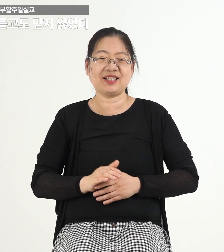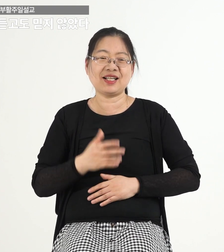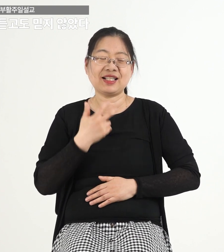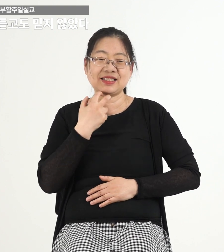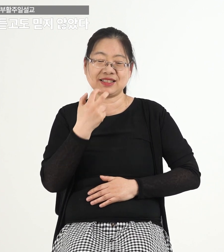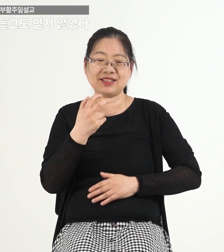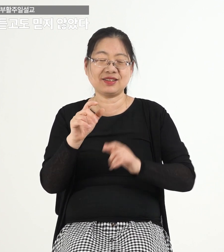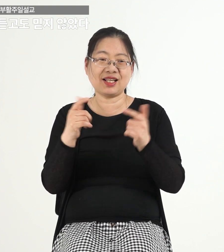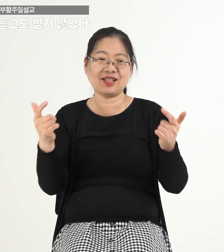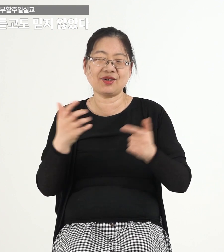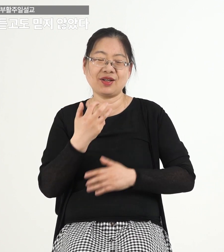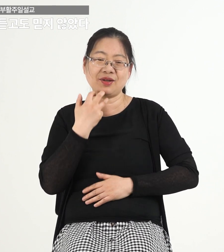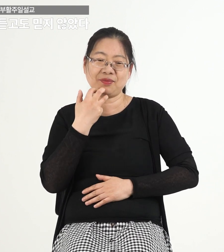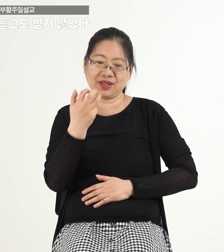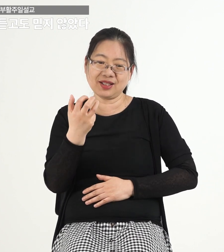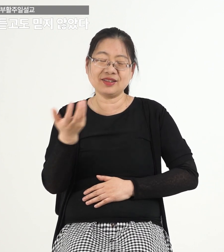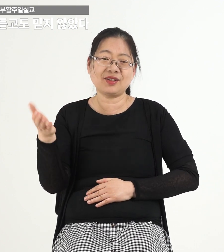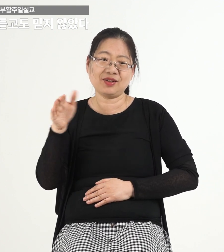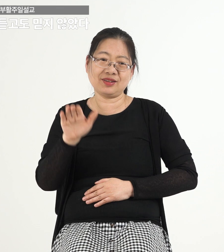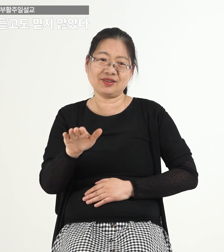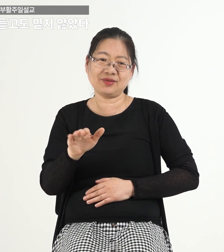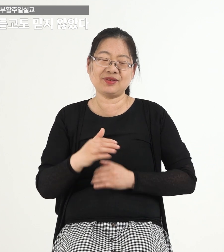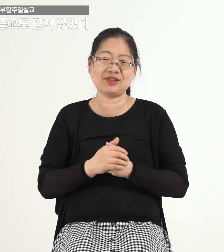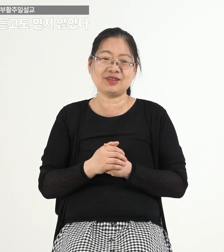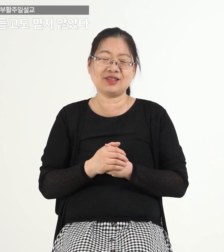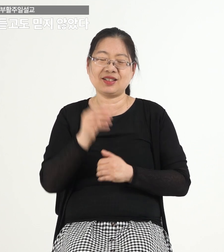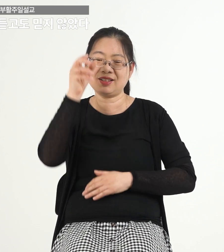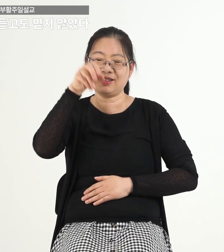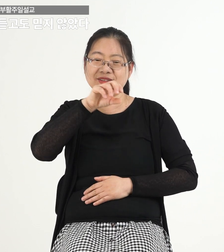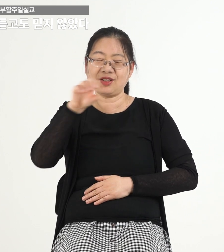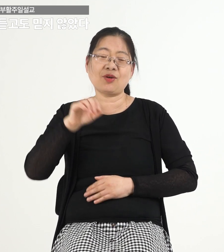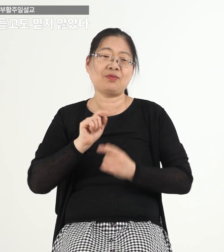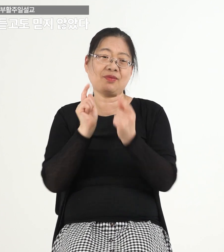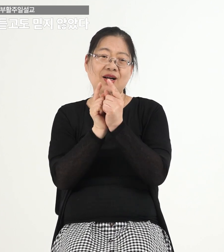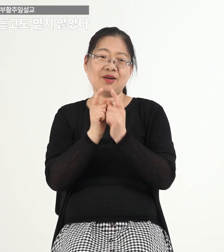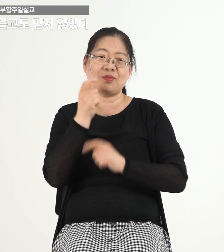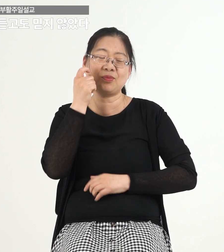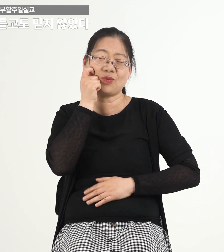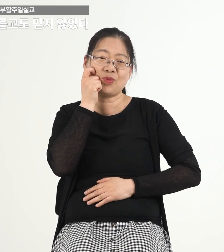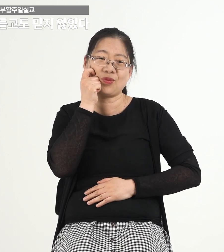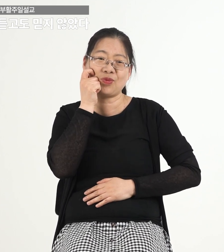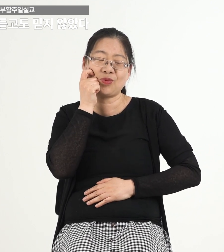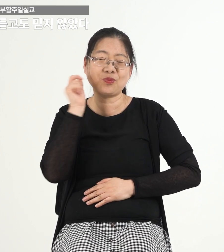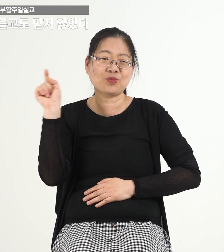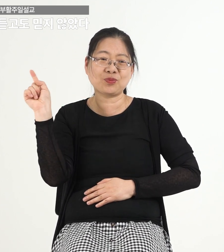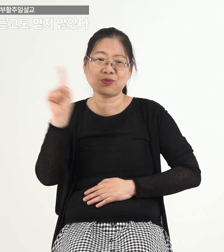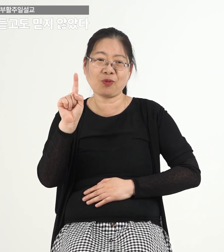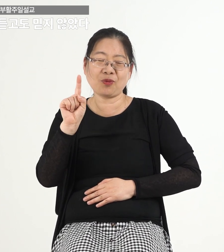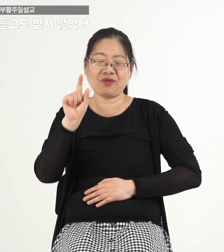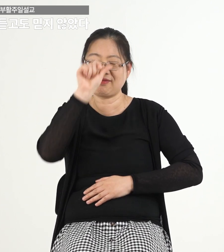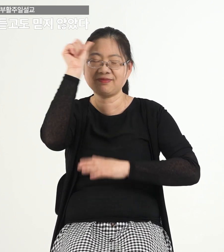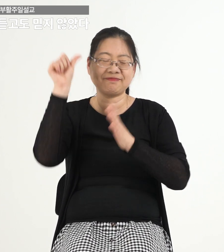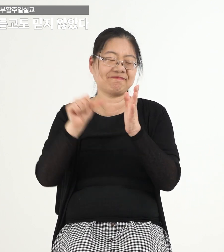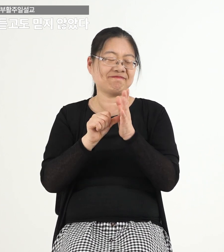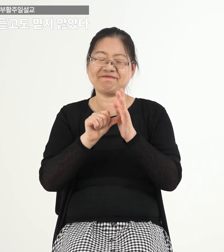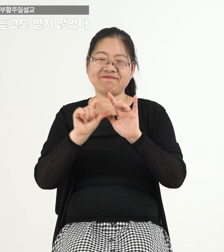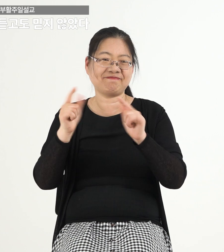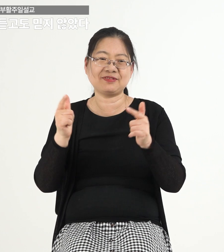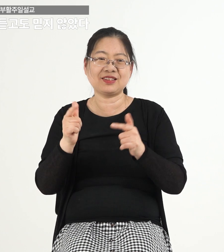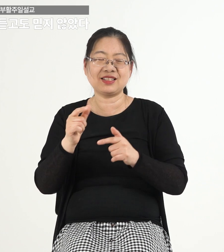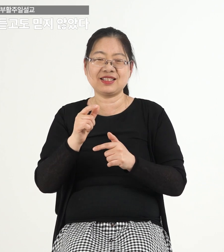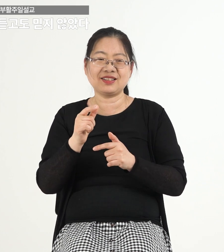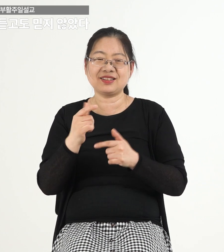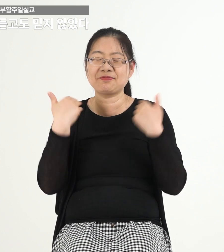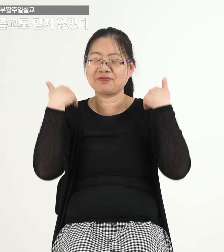70 아니라 80을 먹어도 십자가 못 만나면 그건 아니에요. 그건